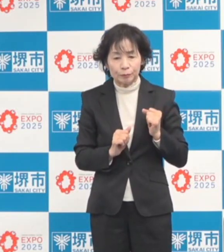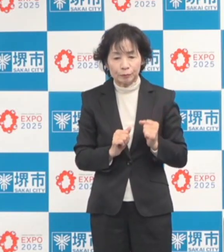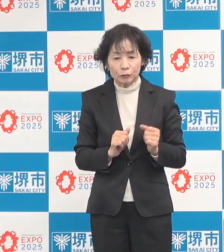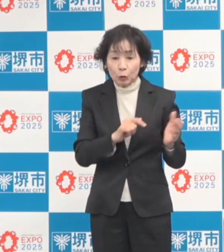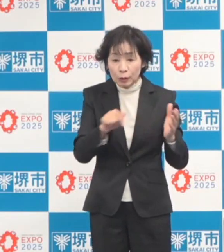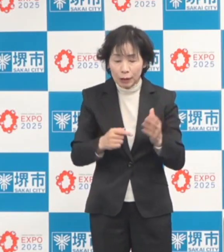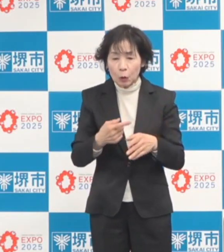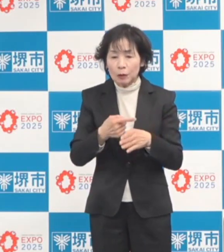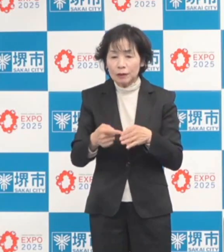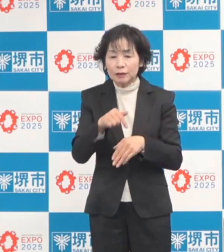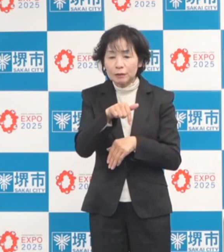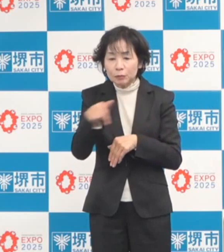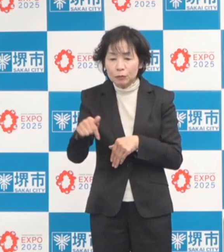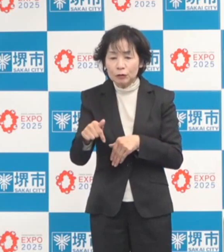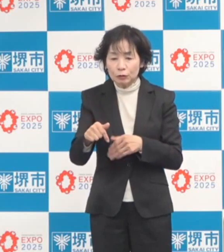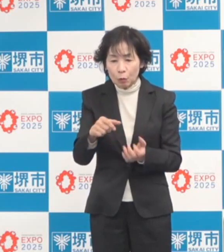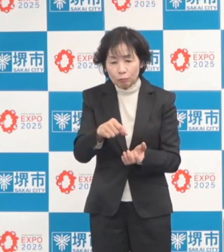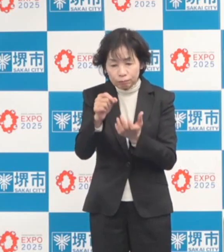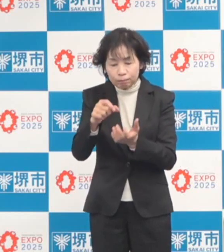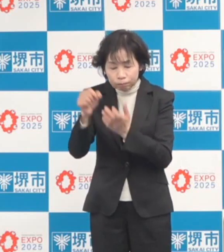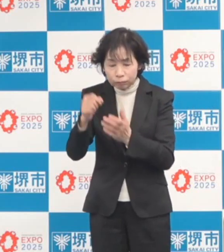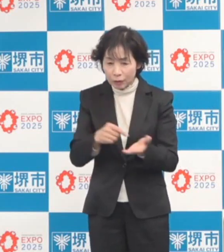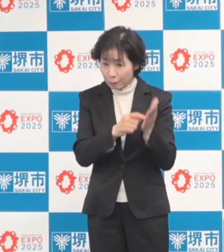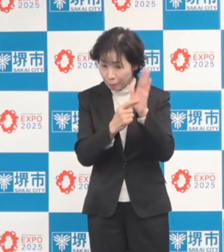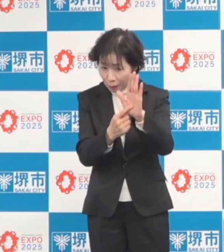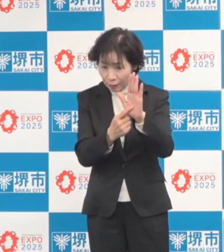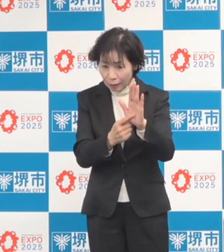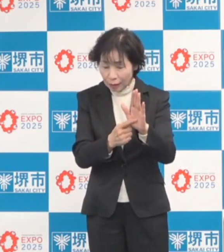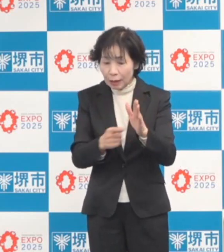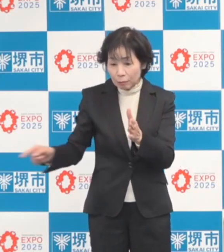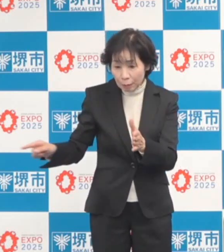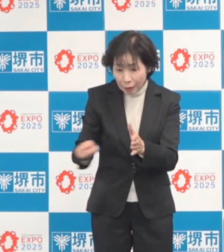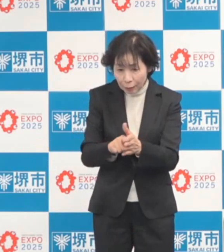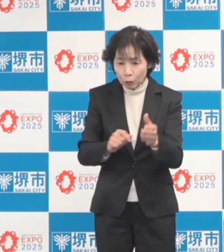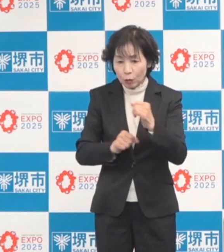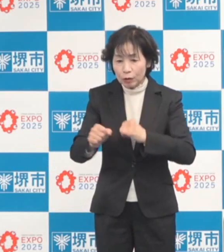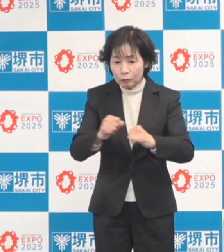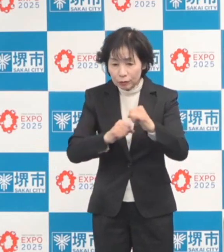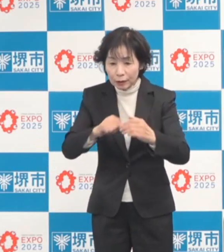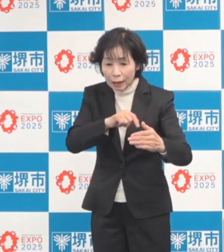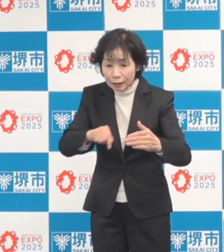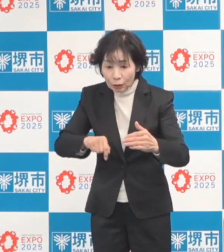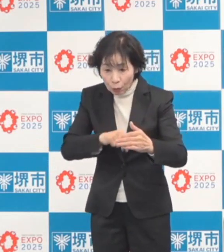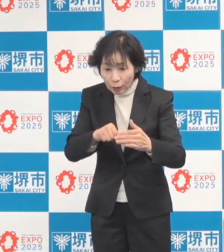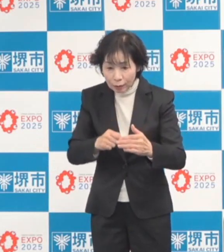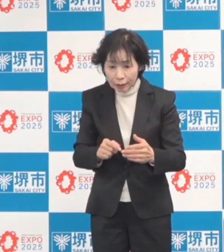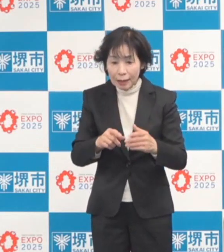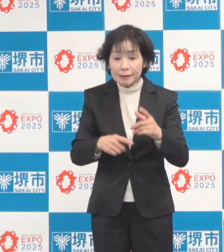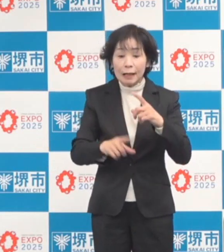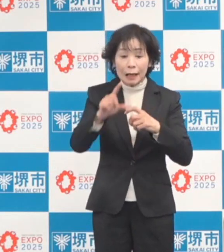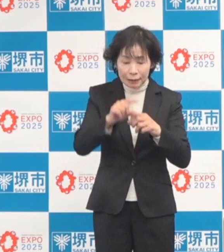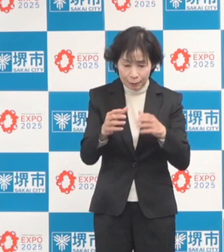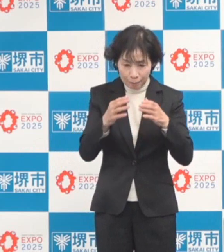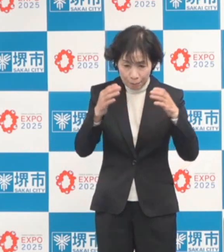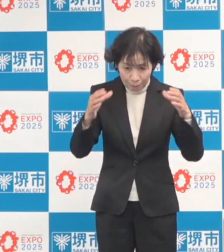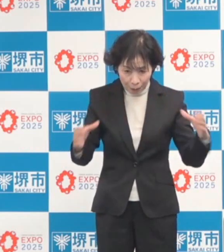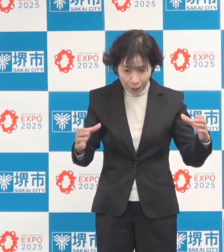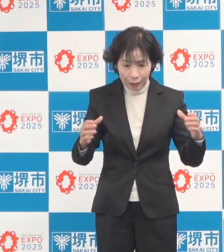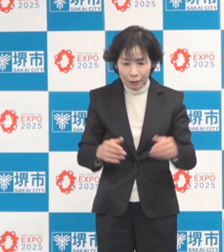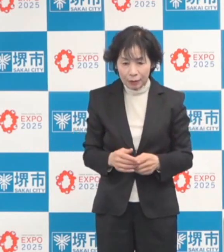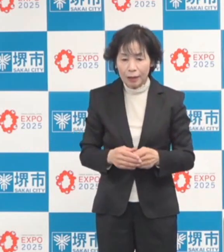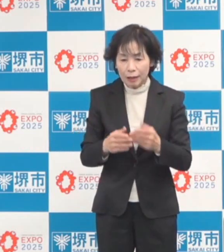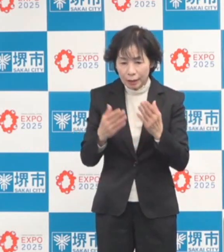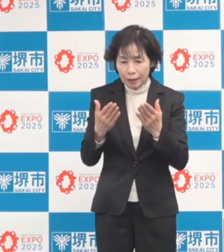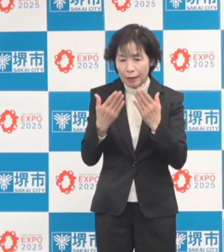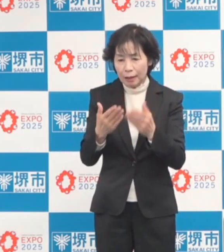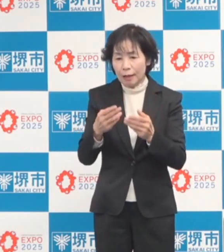その中の一部を抜粋してお伝えをしていますが、これまでも取り組んできた内容に加えてさらに範囲を拡大したり、もしくはこの奨学金みたいに高校生